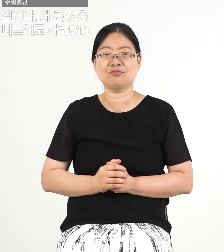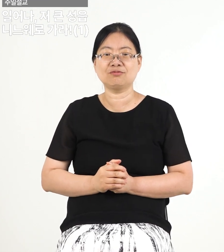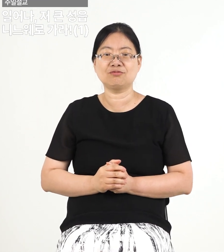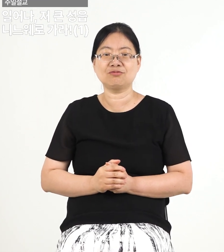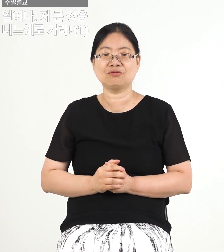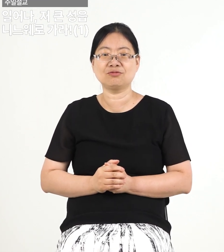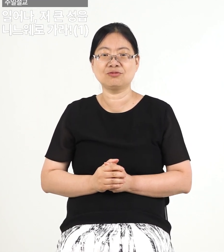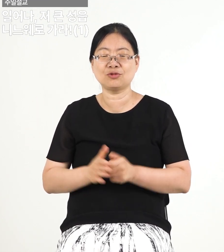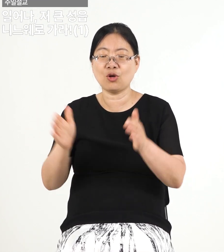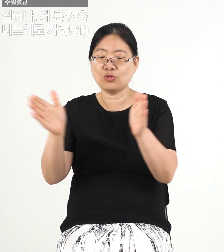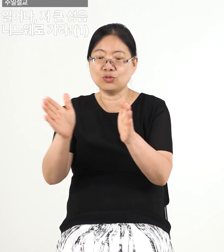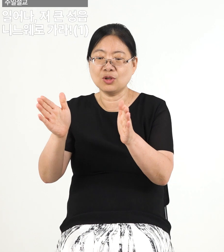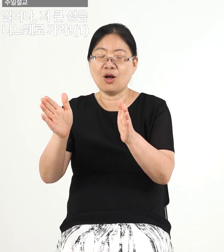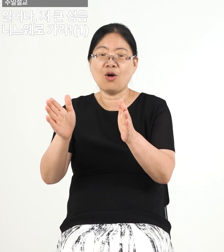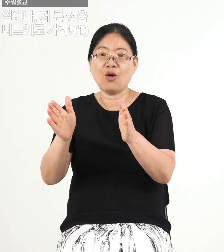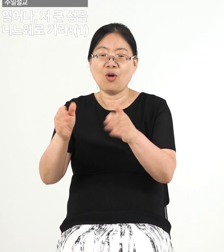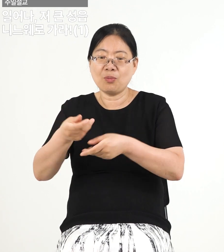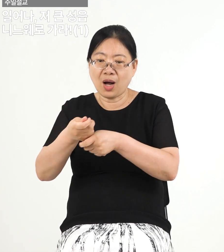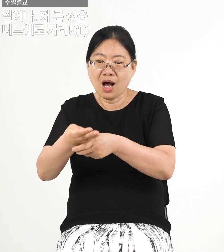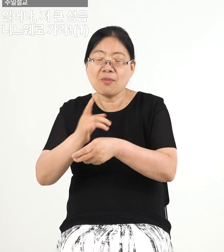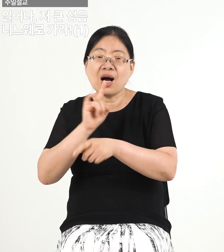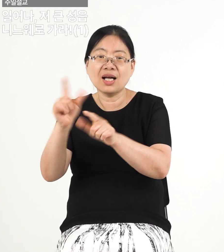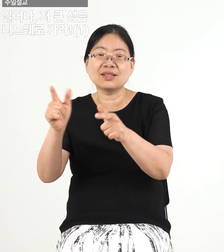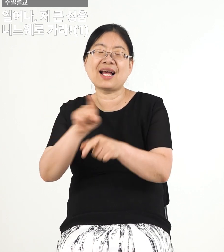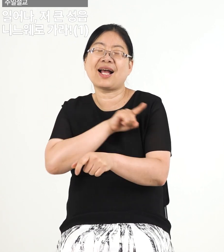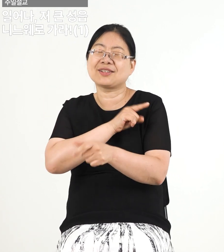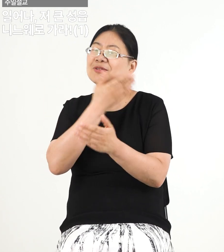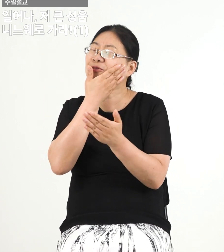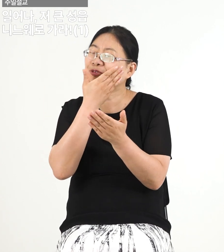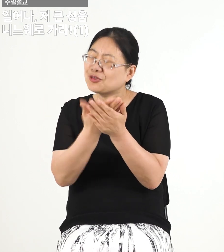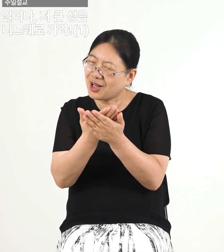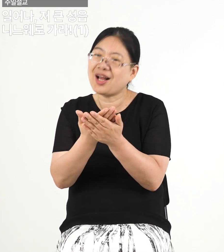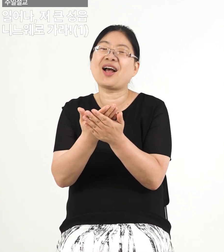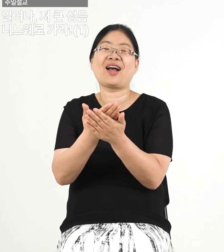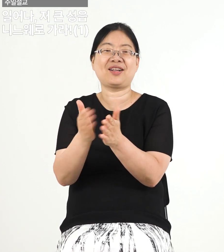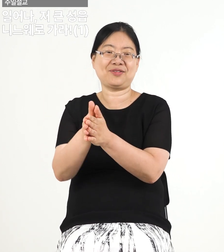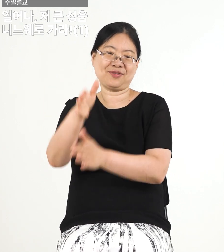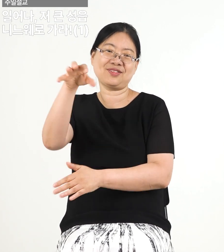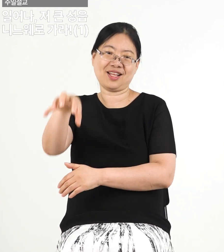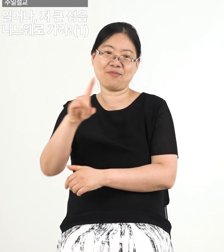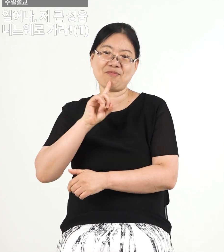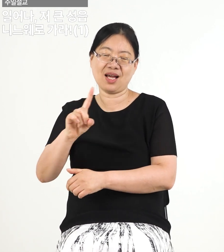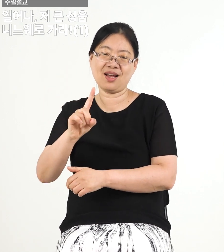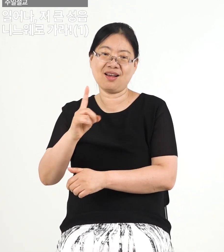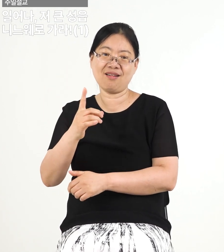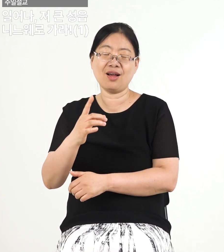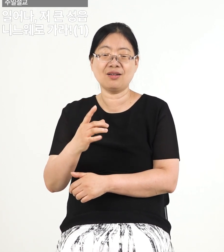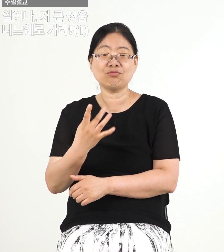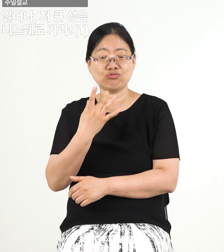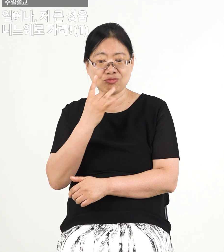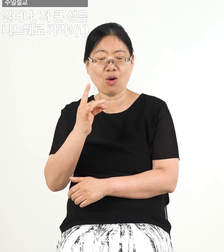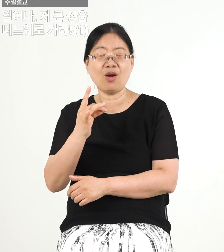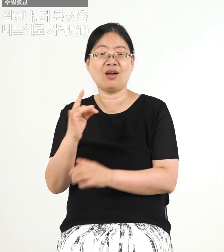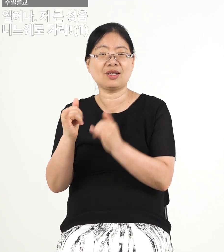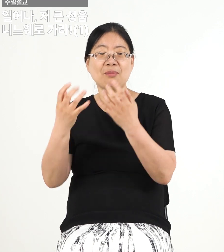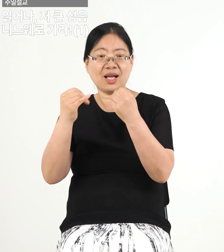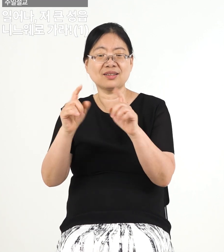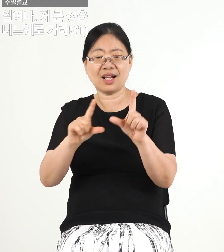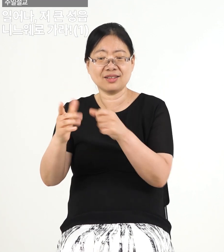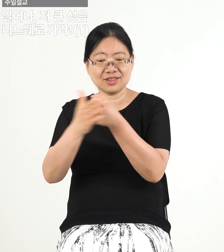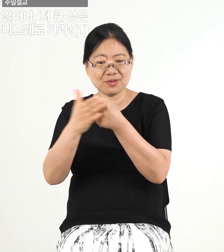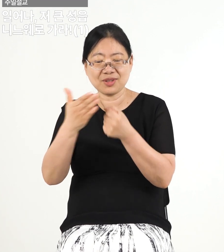규모를 얘기하는 게 아니라 가장 중요한 도시다. 당연히 사람이 많이 살았길래 가장